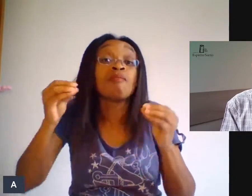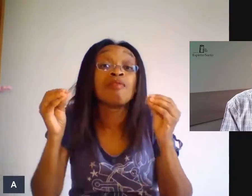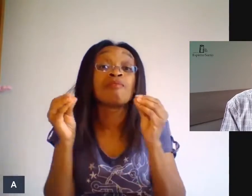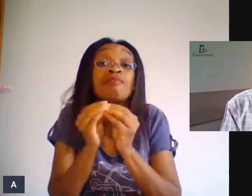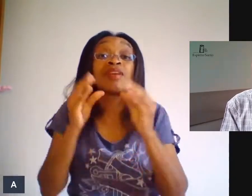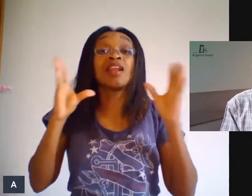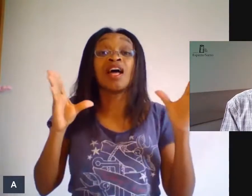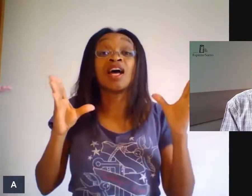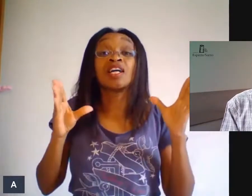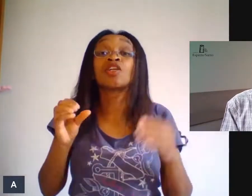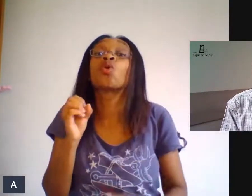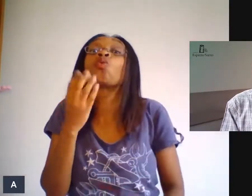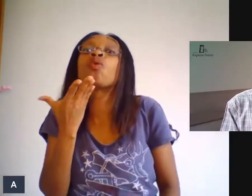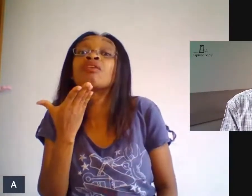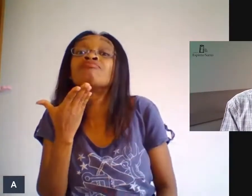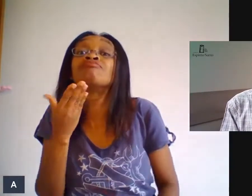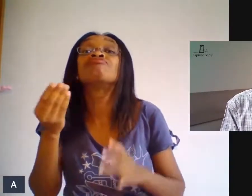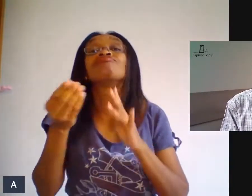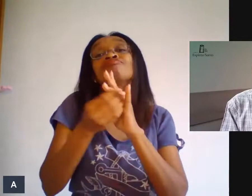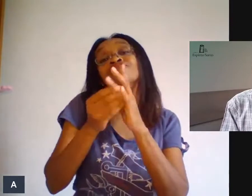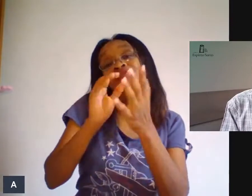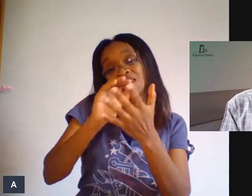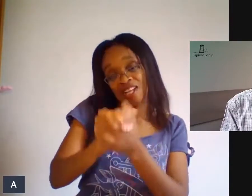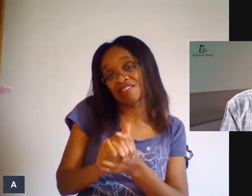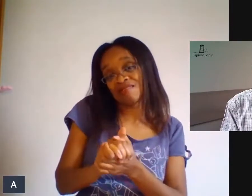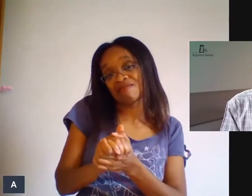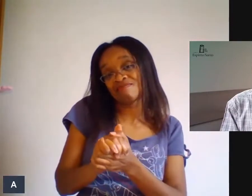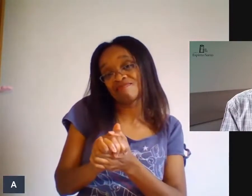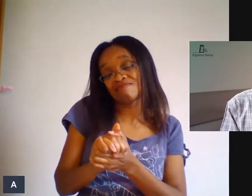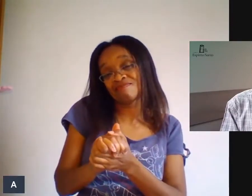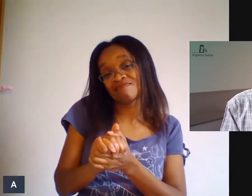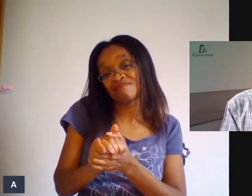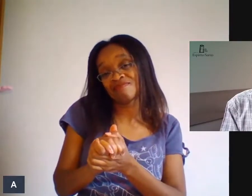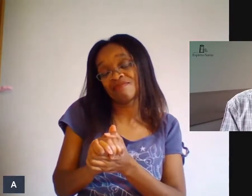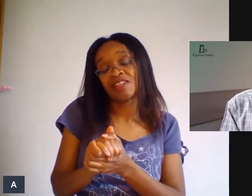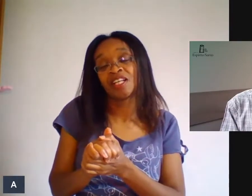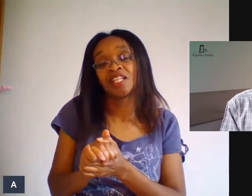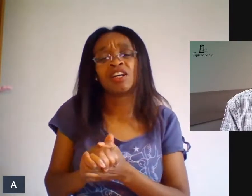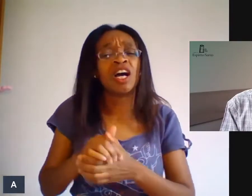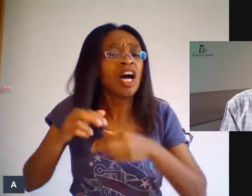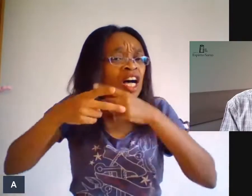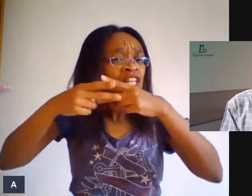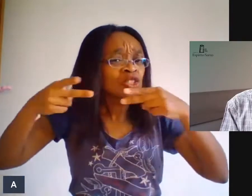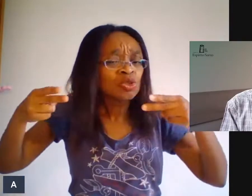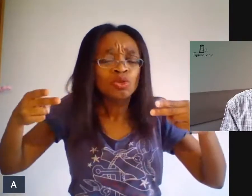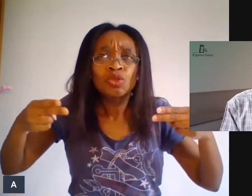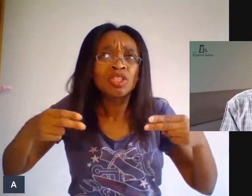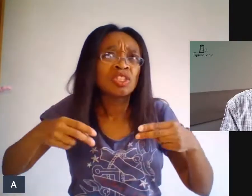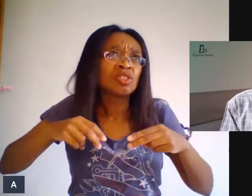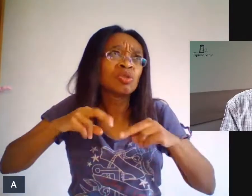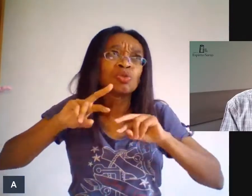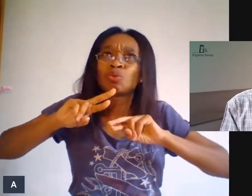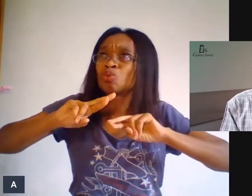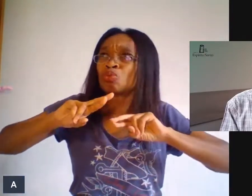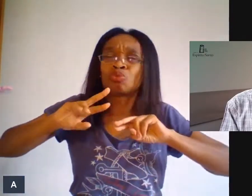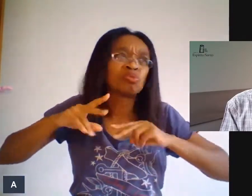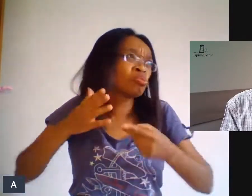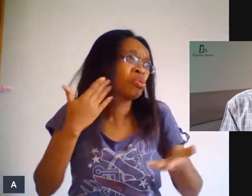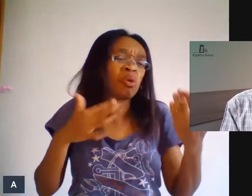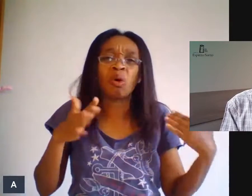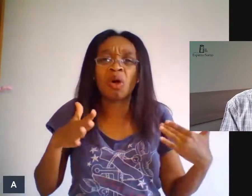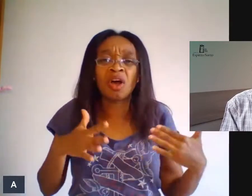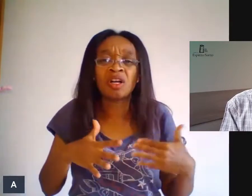as outras coisas eram consideradas normais os seus acontecimentos, mas não, o casamento é